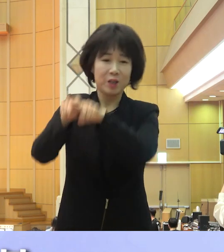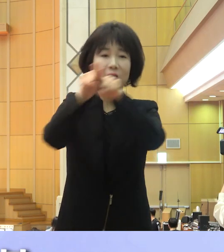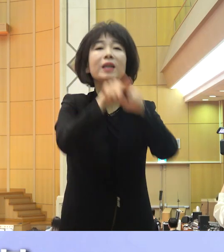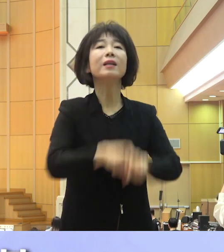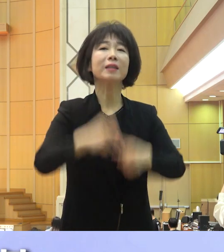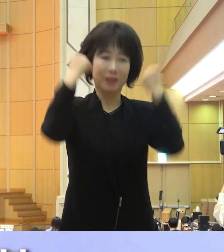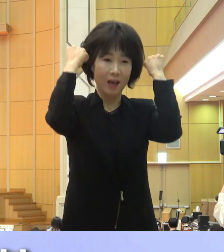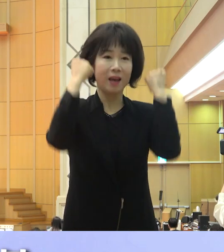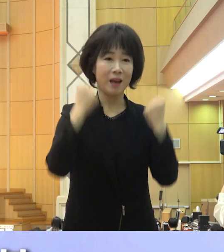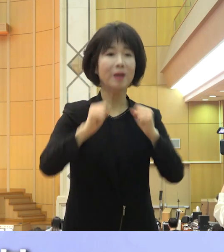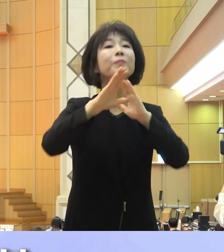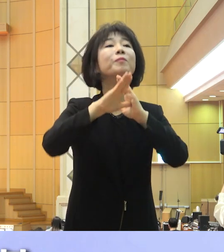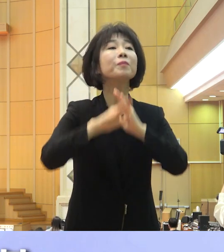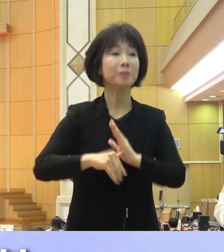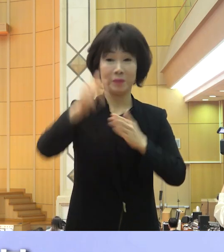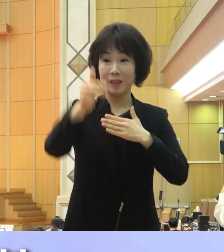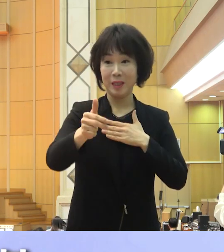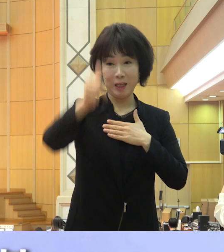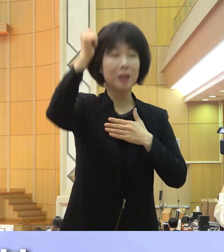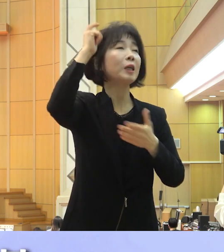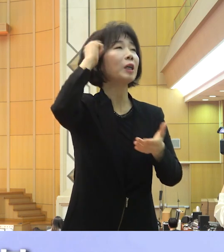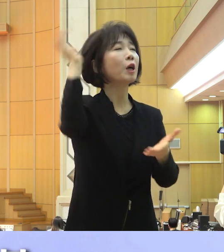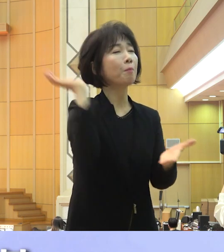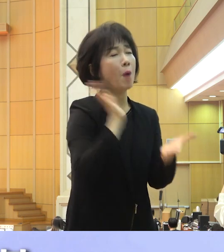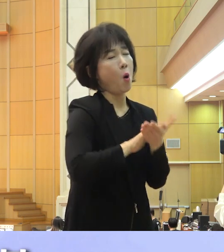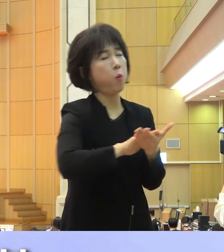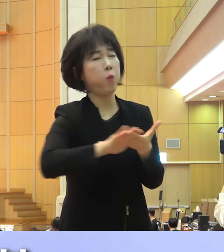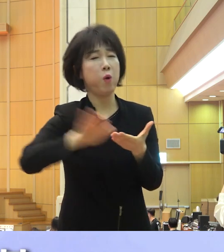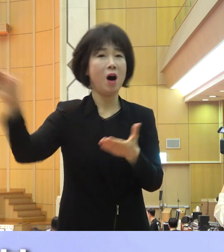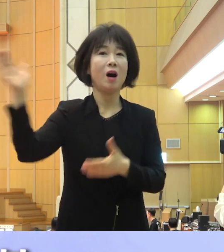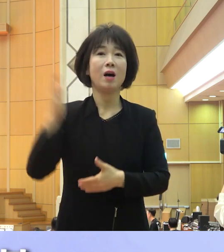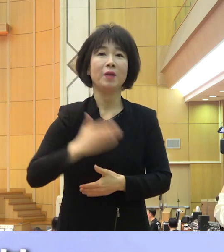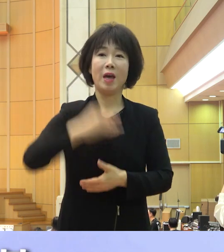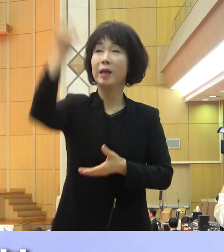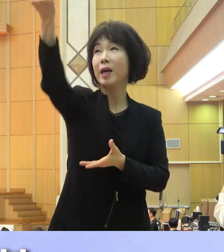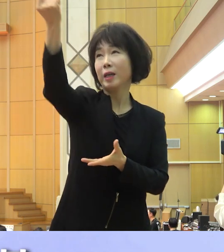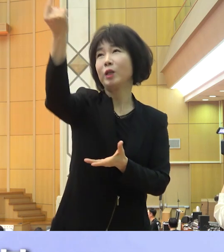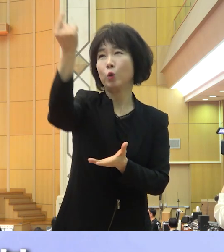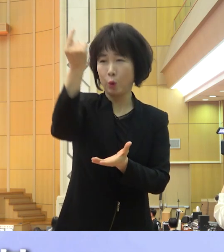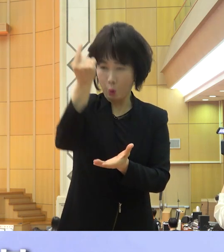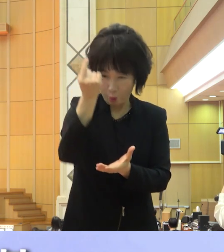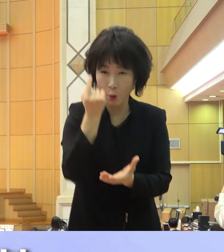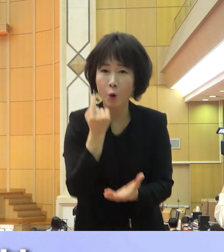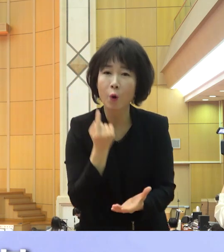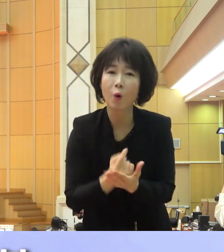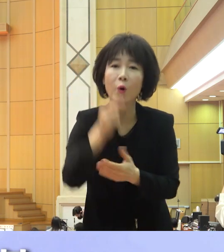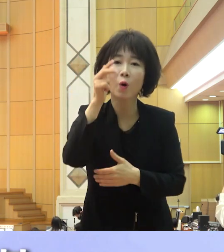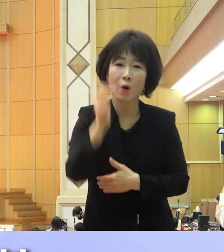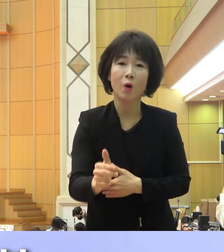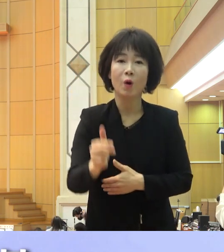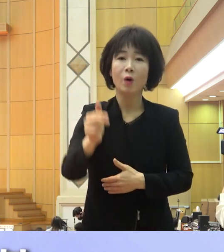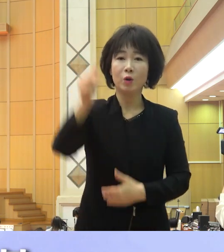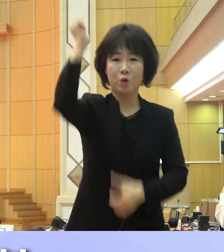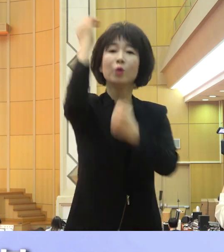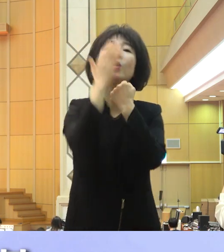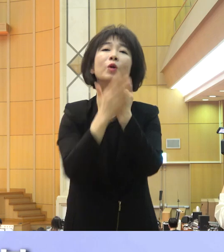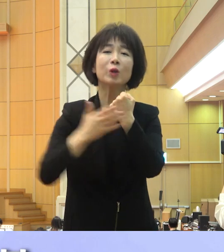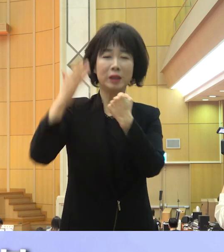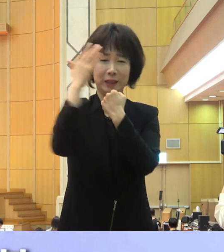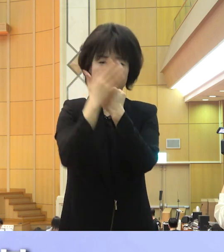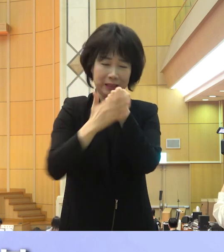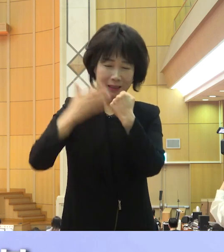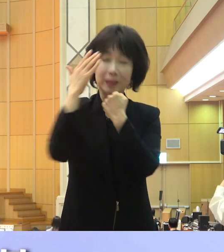함께 하실 때 그 평화 내게 깃들고